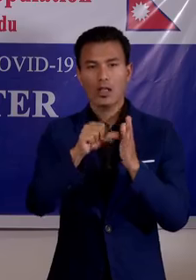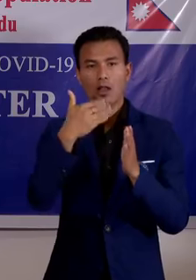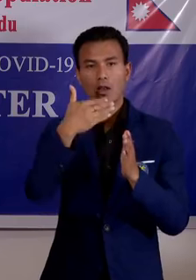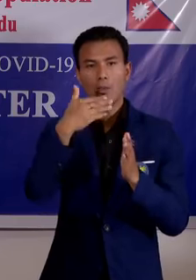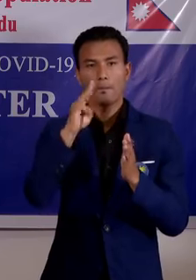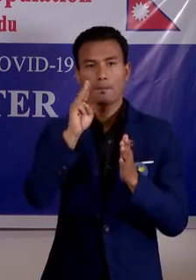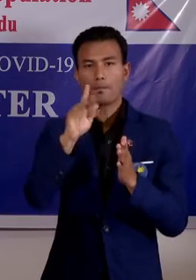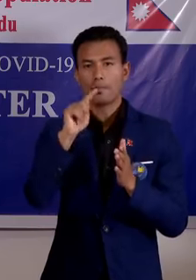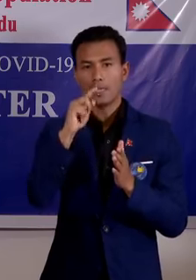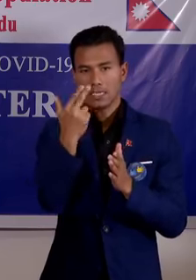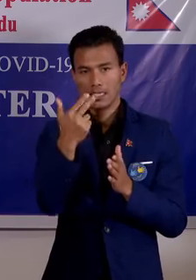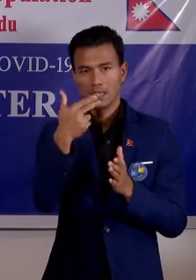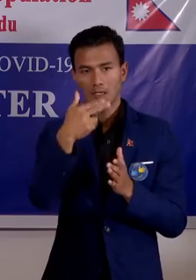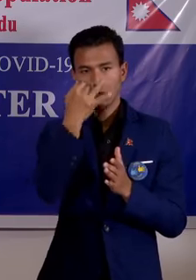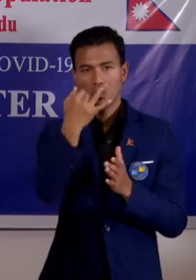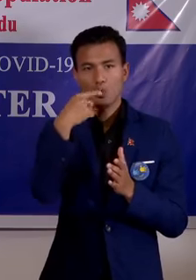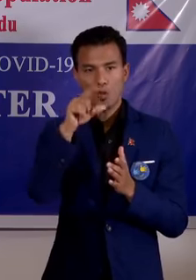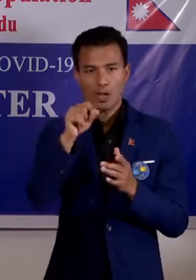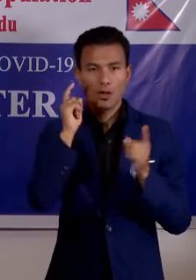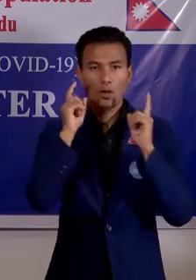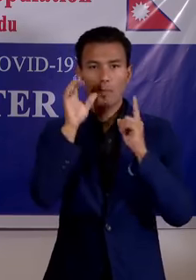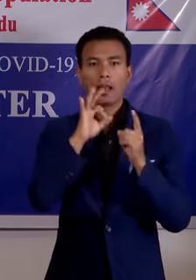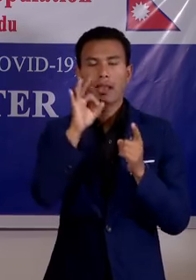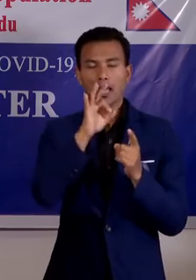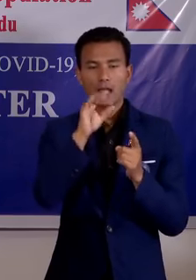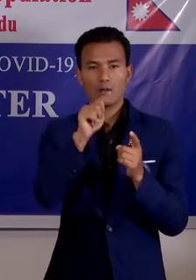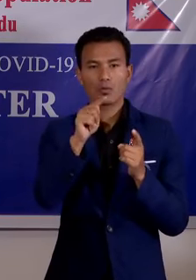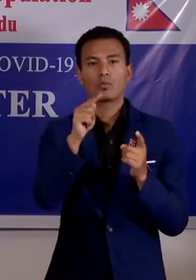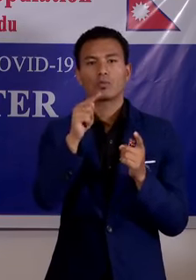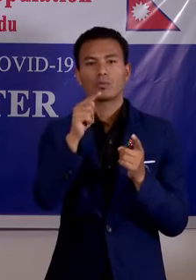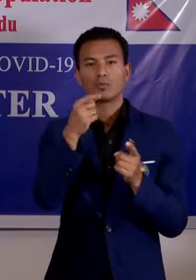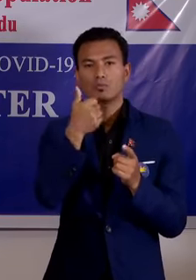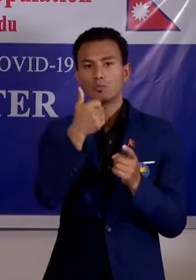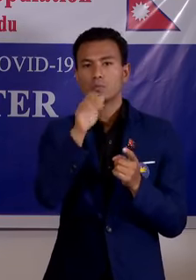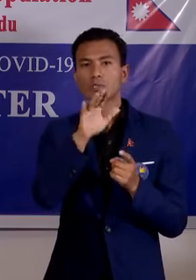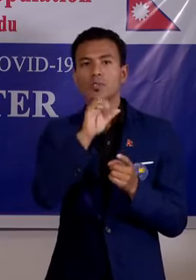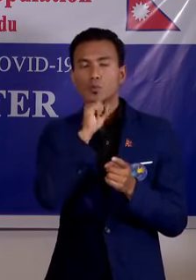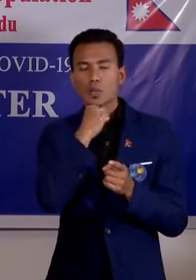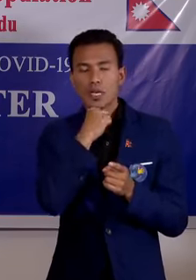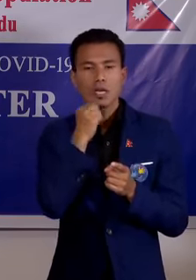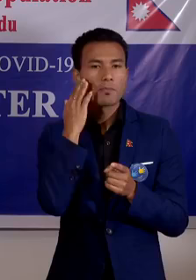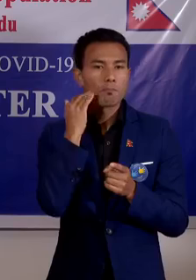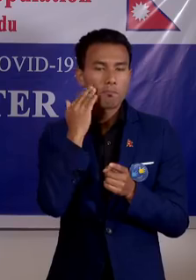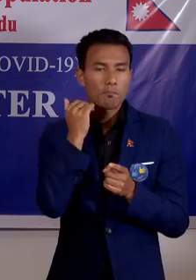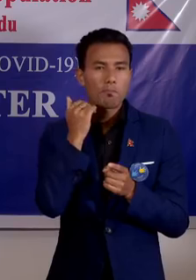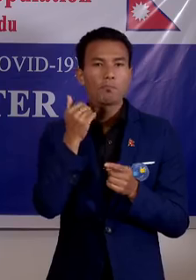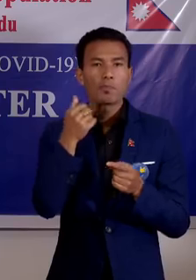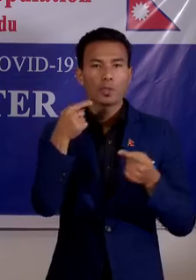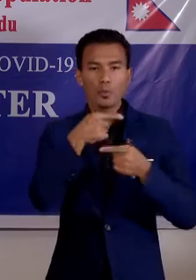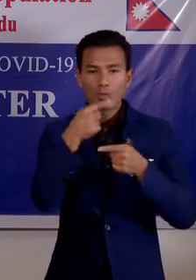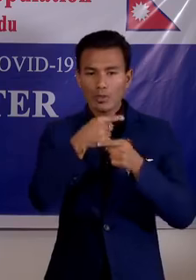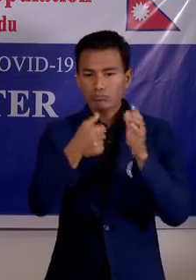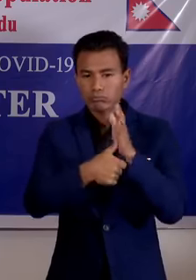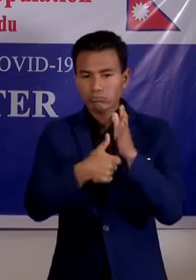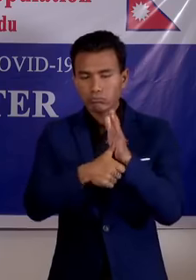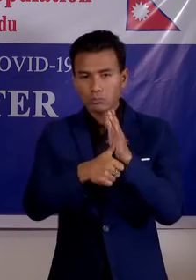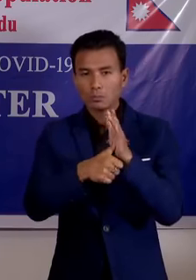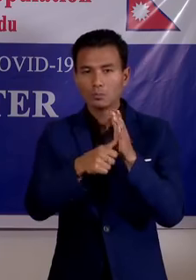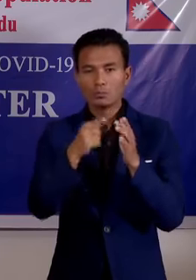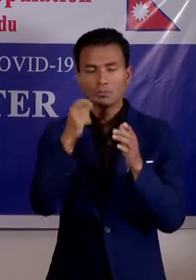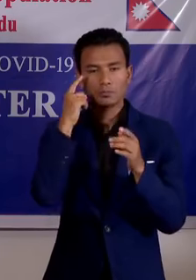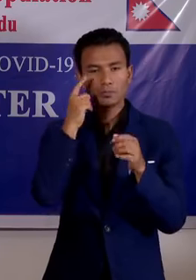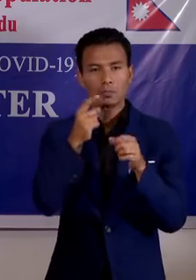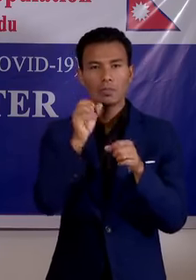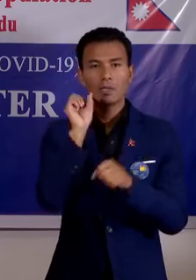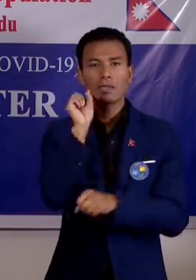लम्किचुवा नगरपालिकाको क्वारेन्टाइनमा रहेकी 65 महिलाको नमुना परीक्षण गर्दा